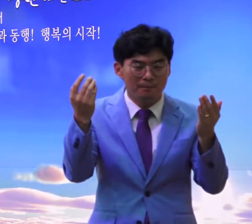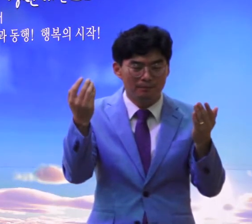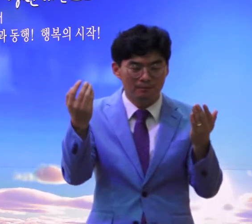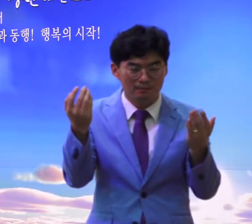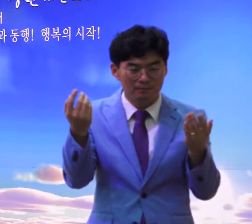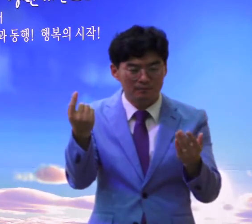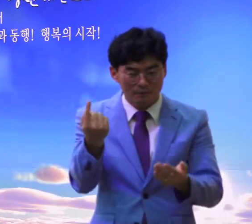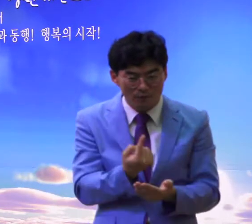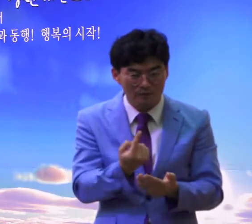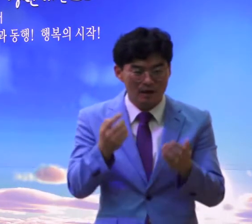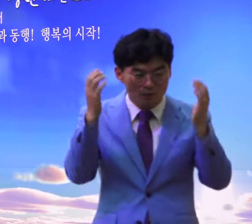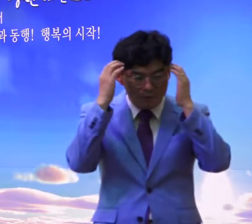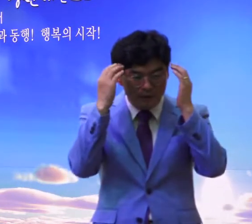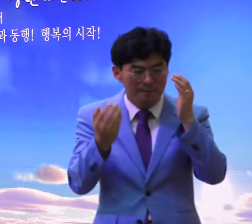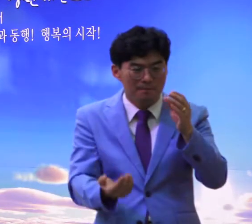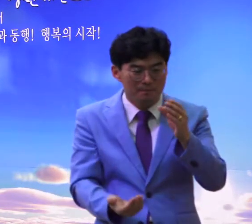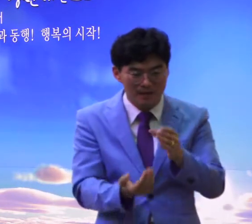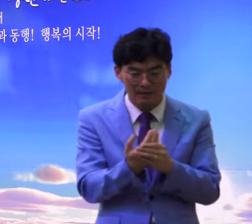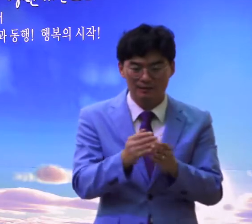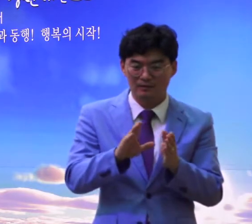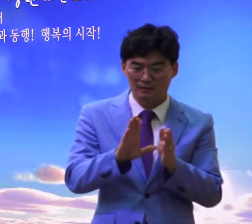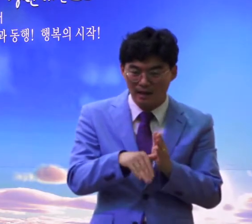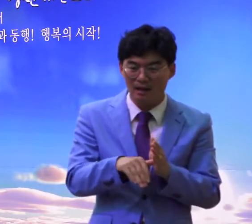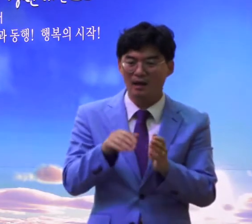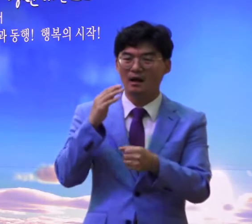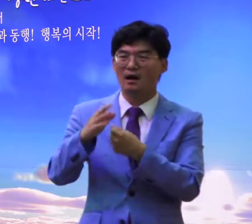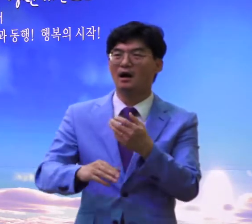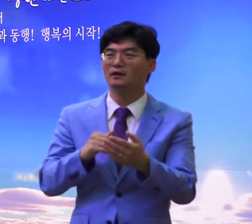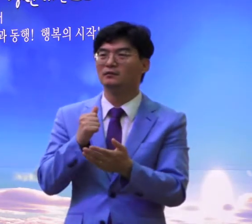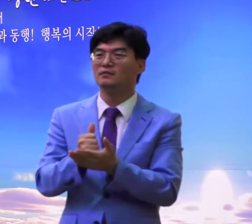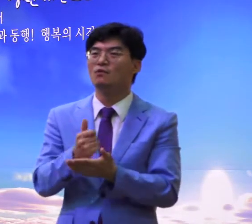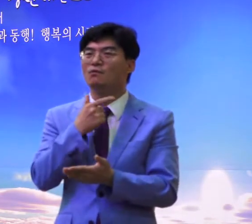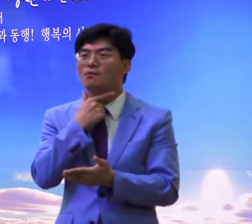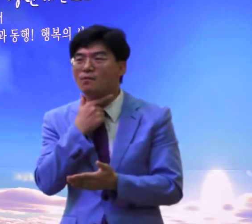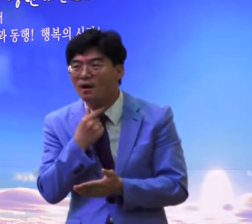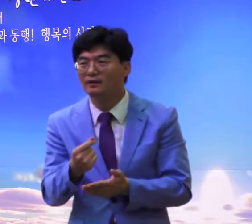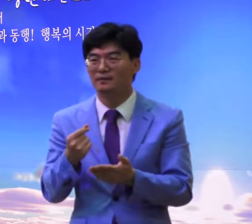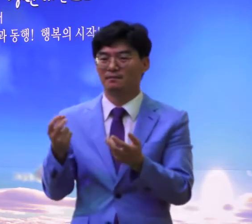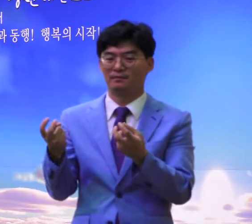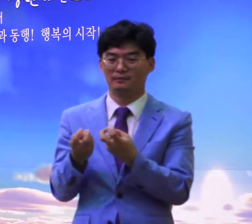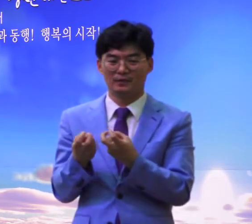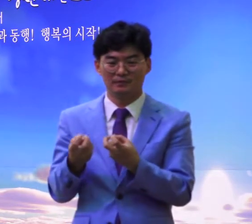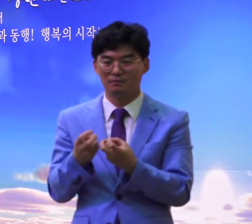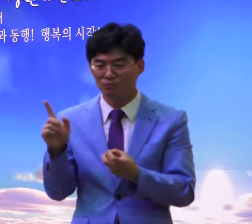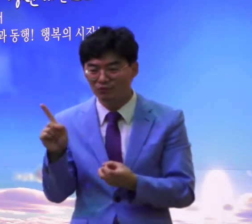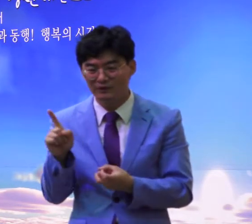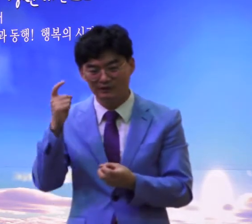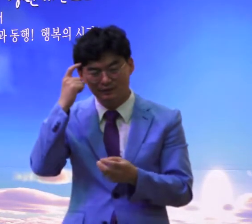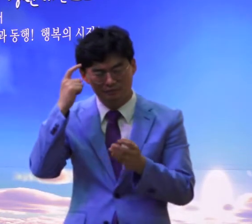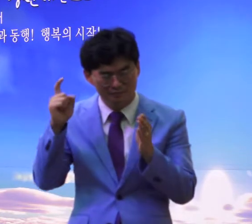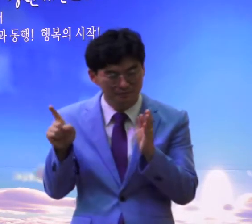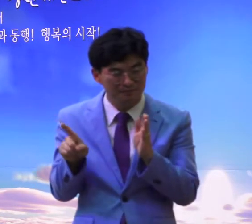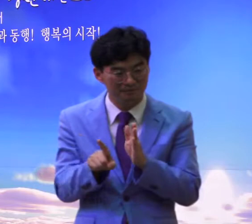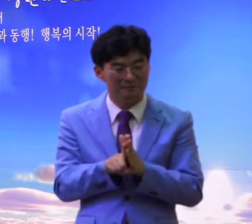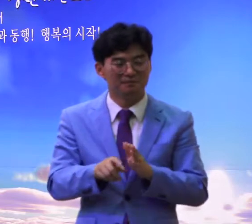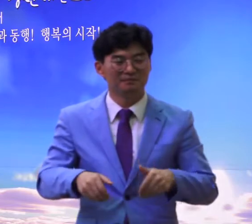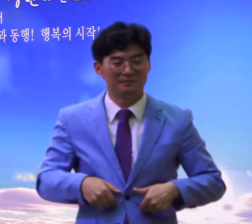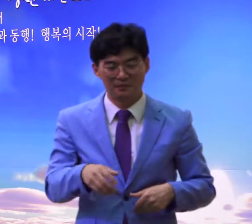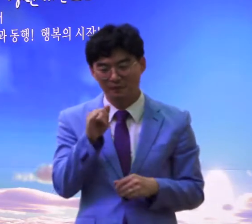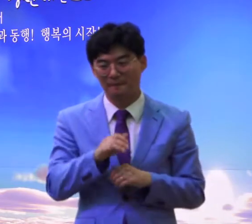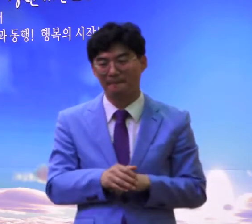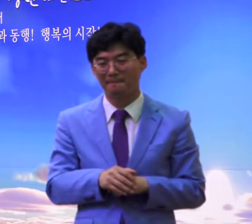세상 사람들과는 다른 방법으로 살아가게 된 것입니다. 어떤 신실한 장로님이 계셨습니다. 기업을